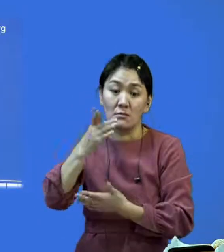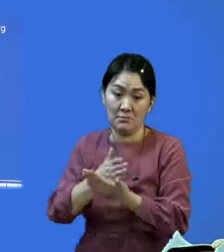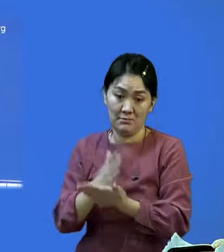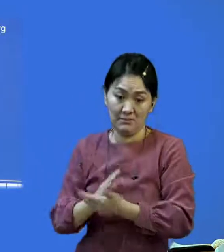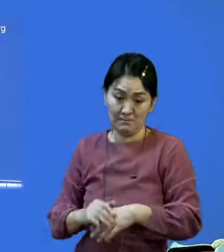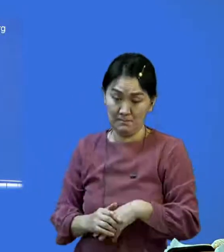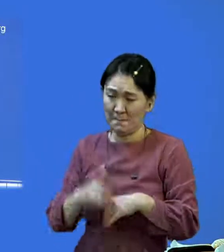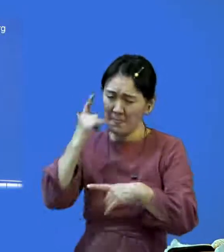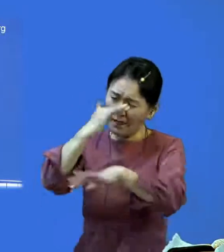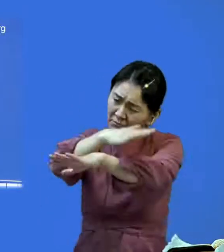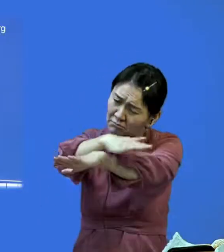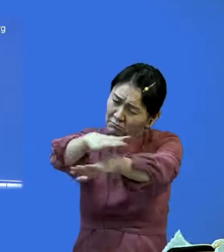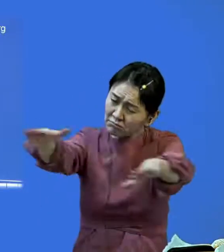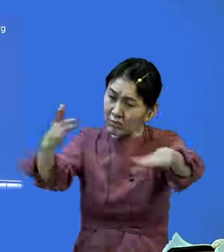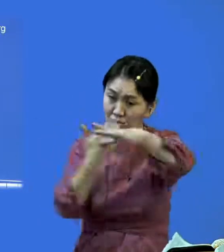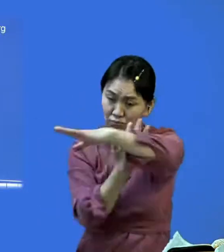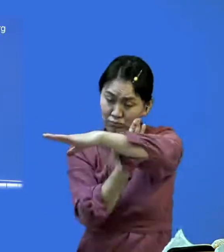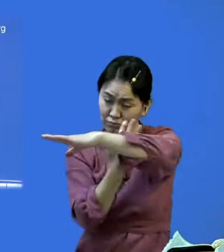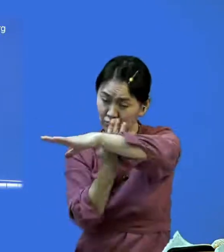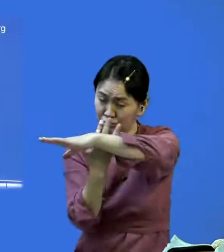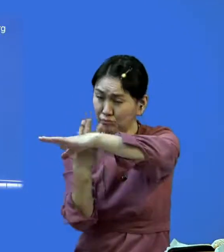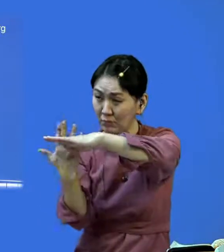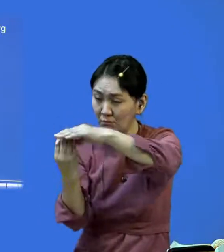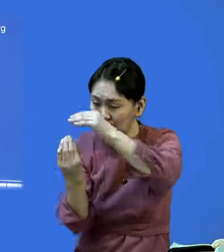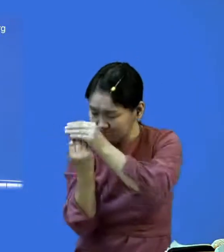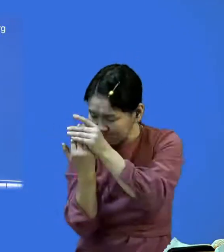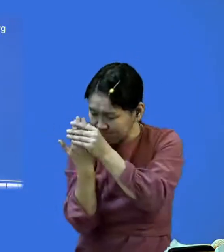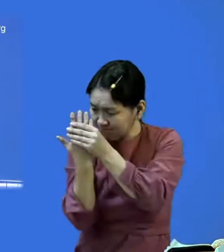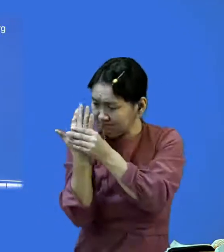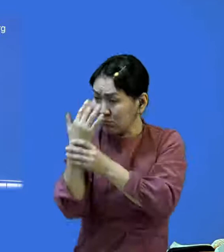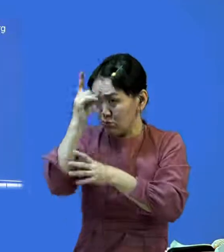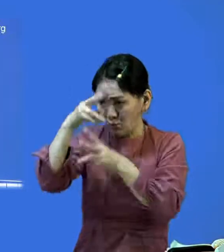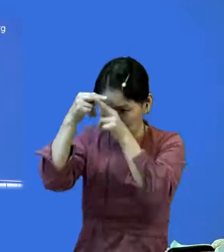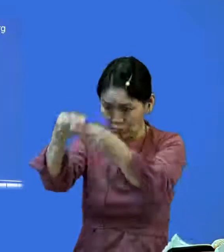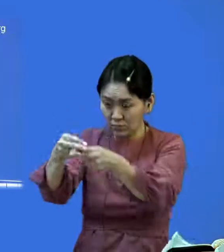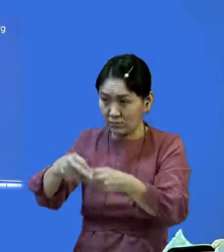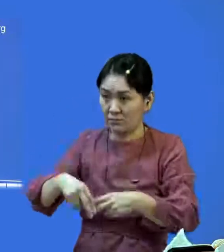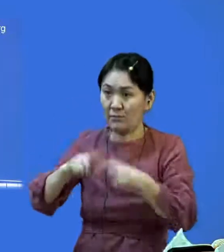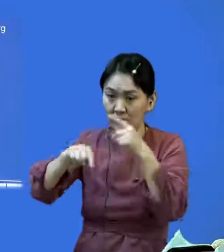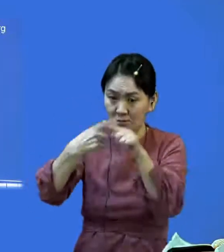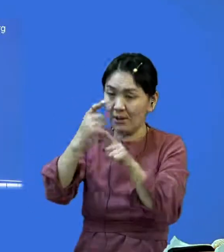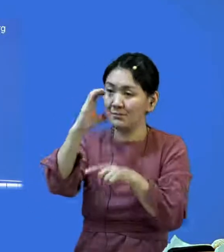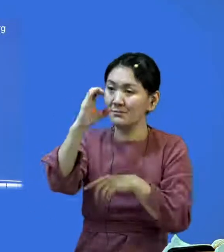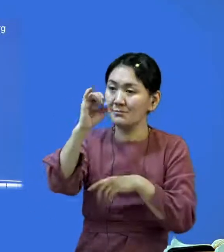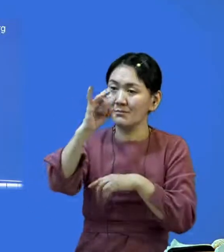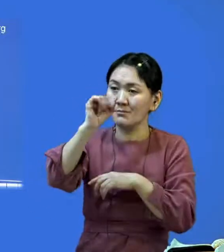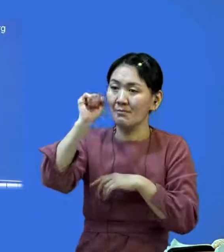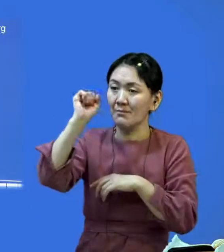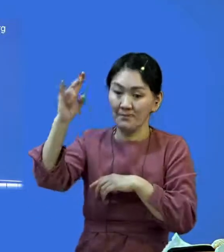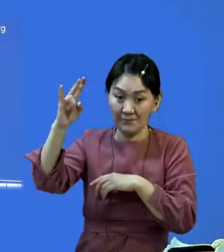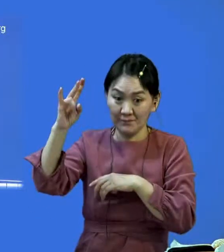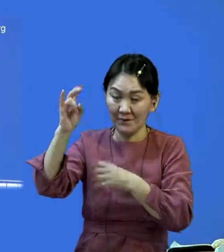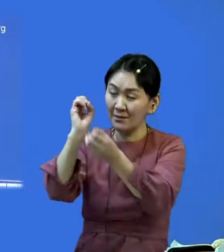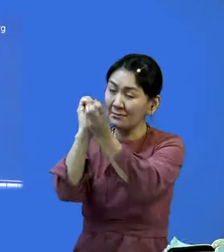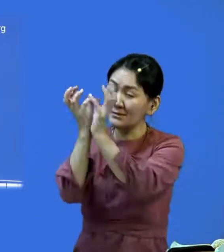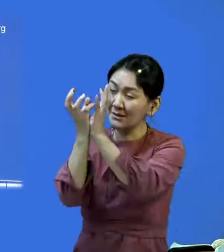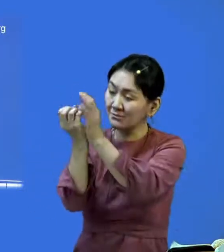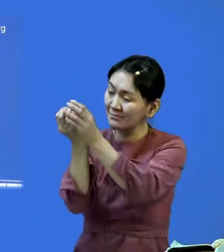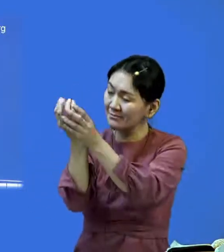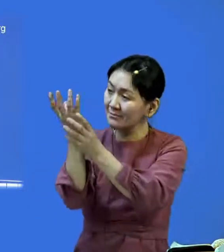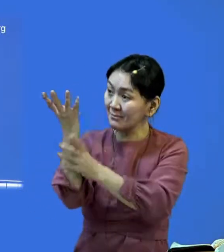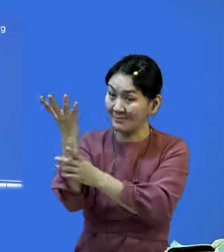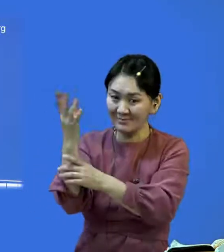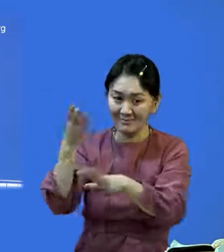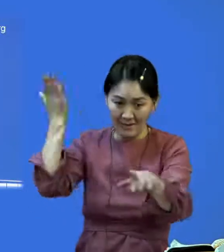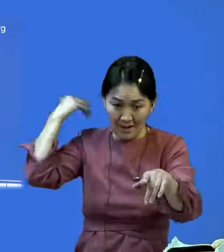Тэмээ хээрийн өвсөг гүртэл бурхан тэгж ургуулдаг. Тэр сараан. Тэр шуу тэр сараан цэцгийг хараа. Би